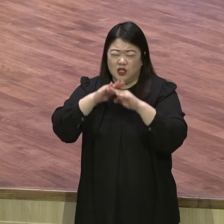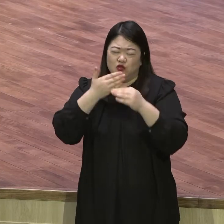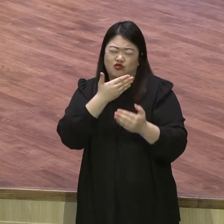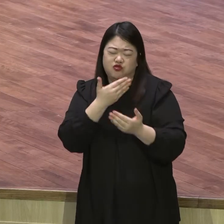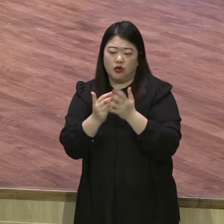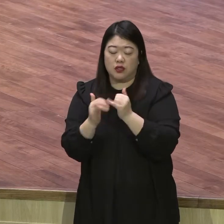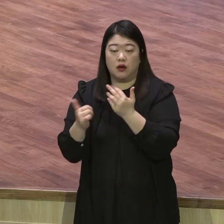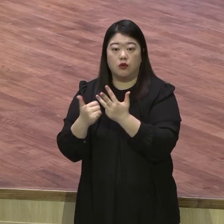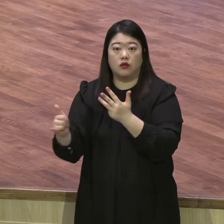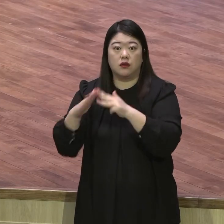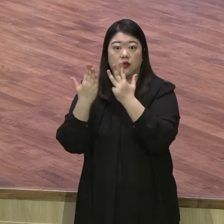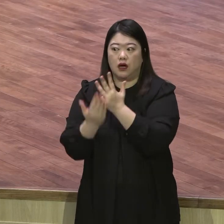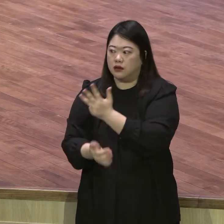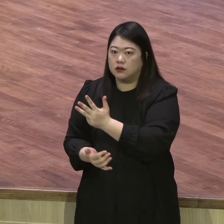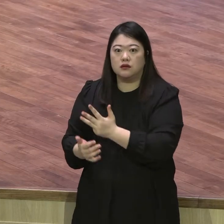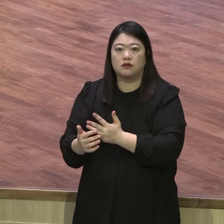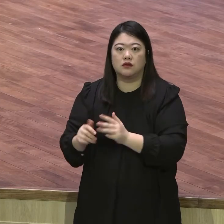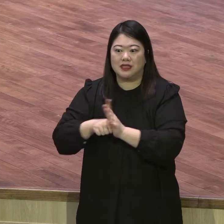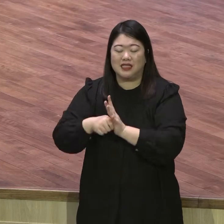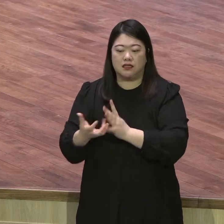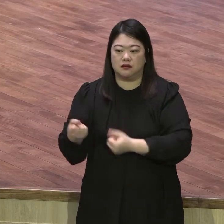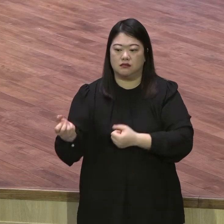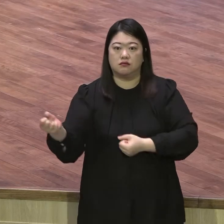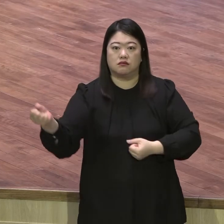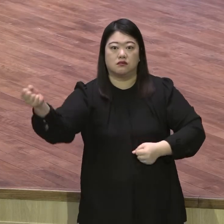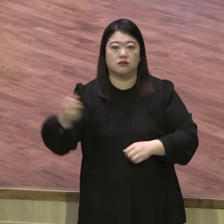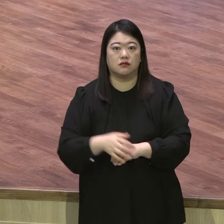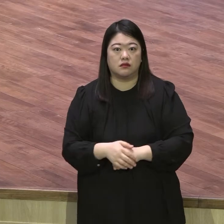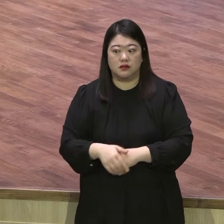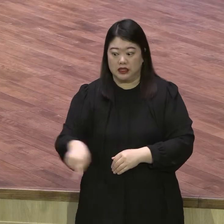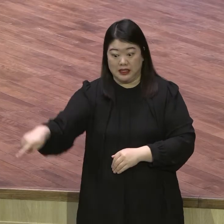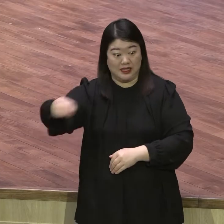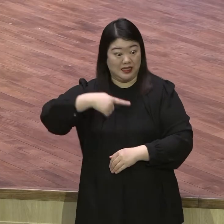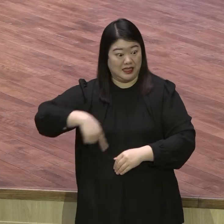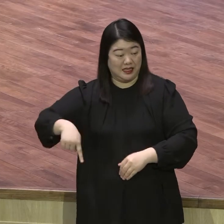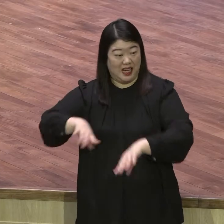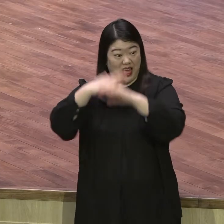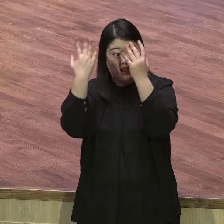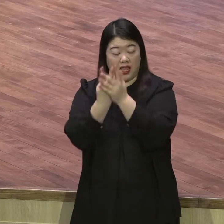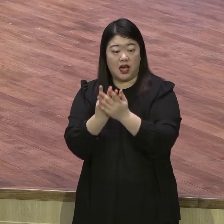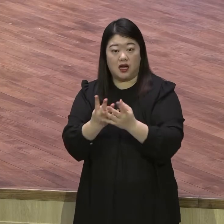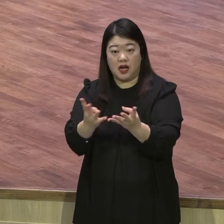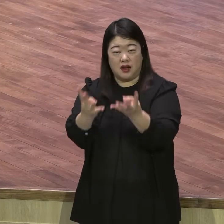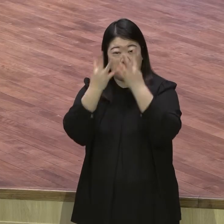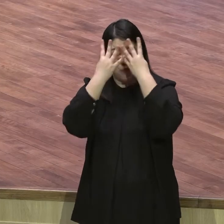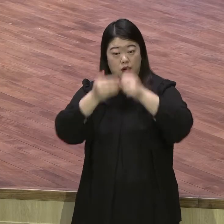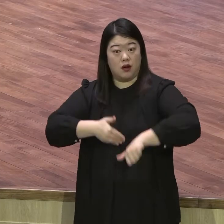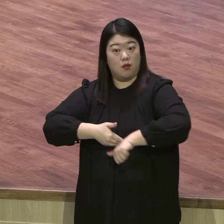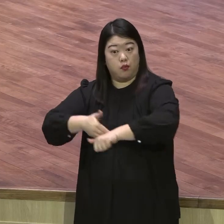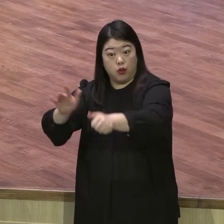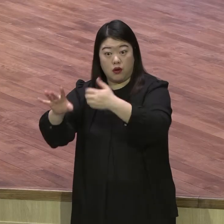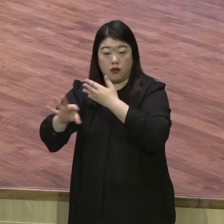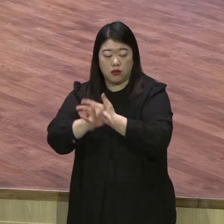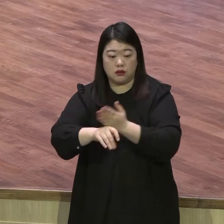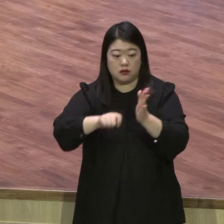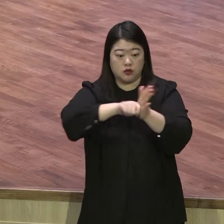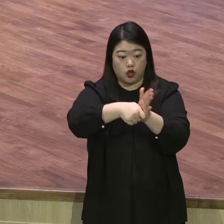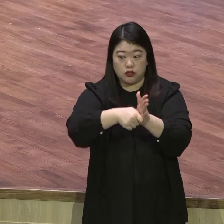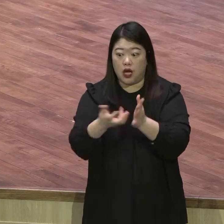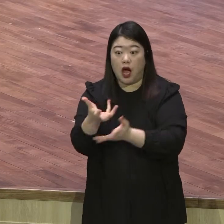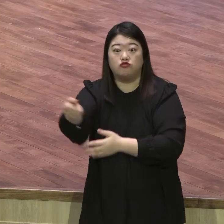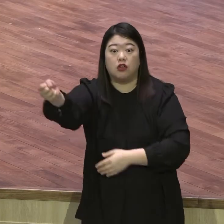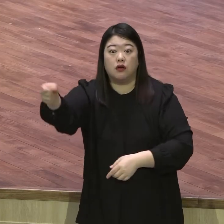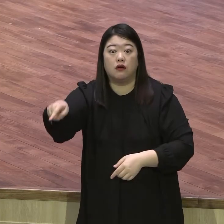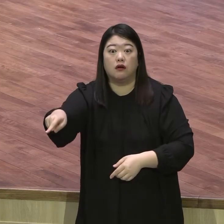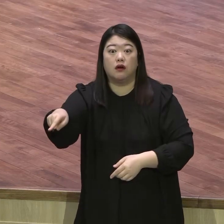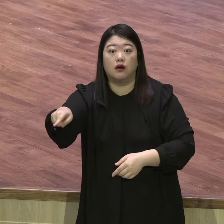중요한 놈들 다 예수쟁이라. 그러니까 이 보내버리면 이 전방에 이 보급품을 보내야 되는데 이것들이 전부